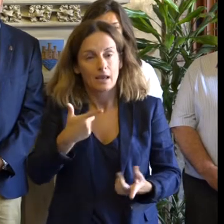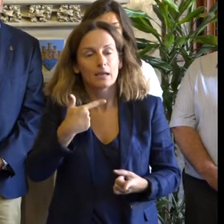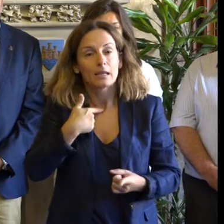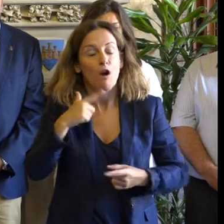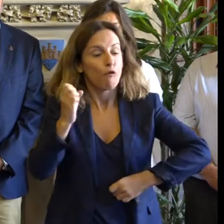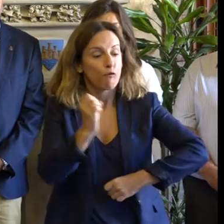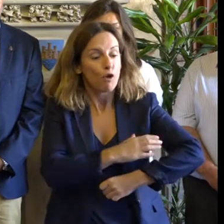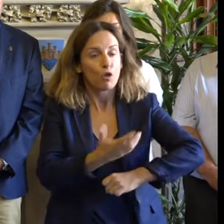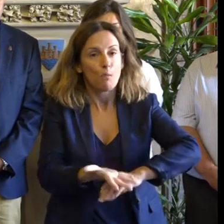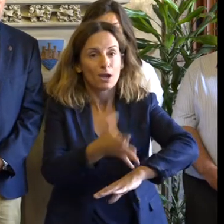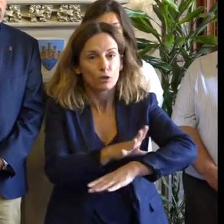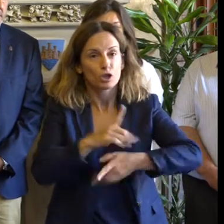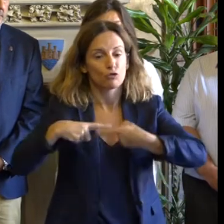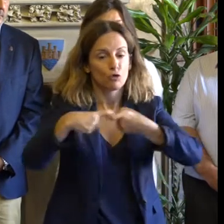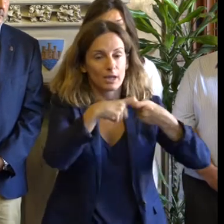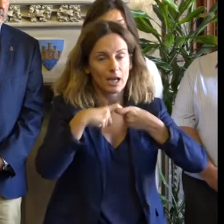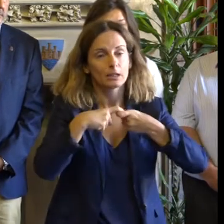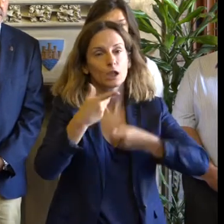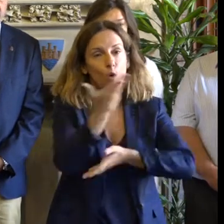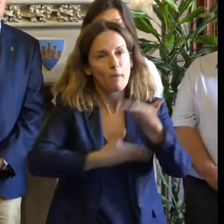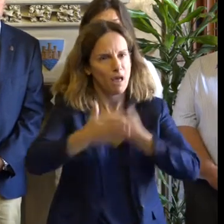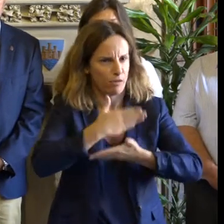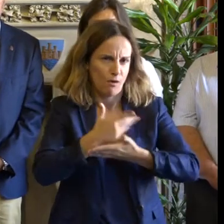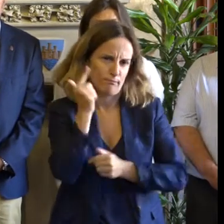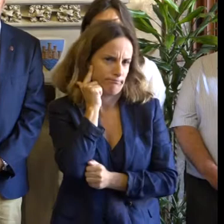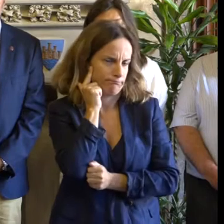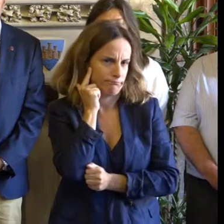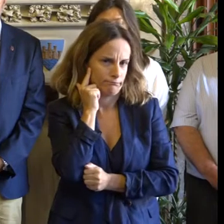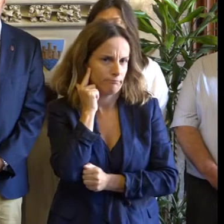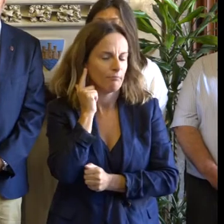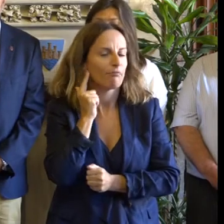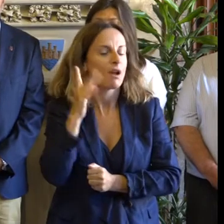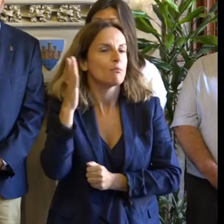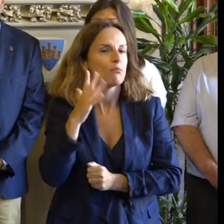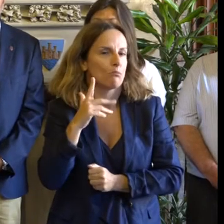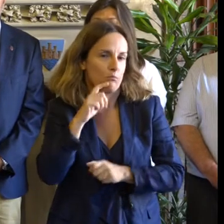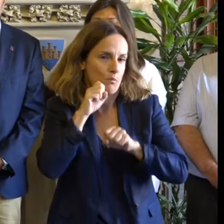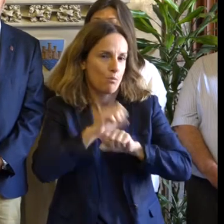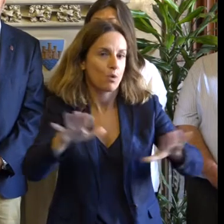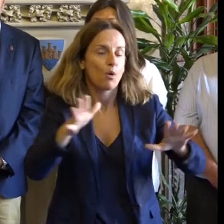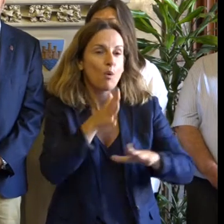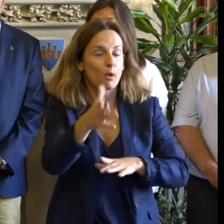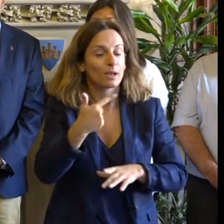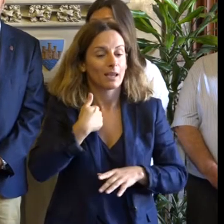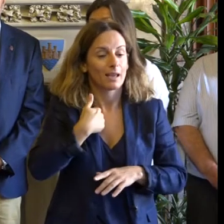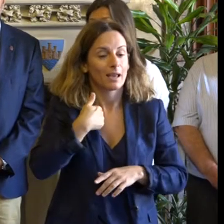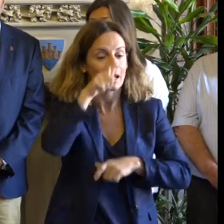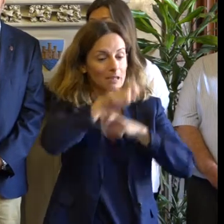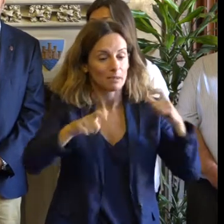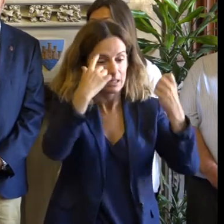i Cooperació va ser àmpliament conegut amb motiu del viatge d'alguns representants institucionals a l'illa grega de